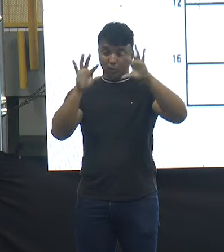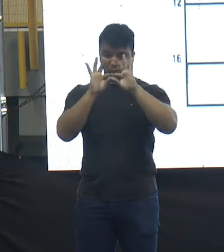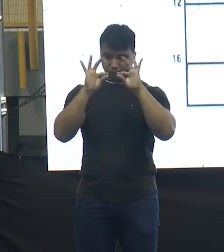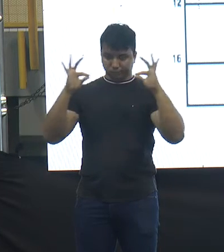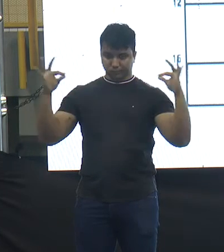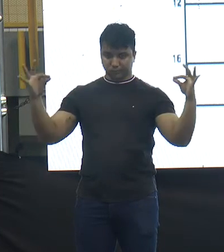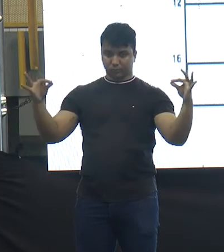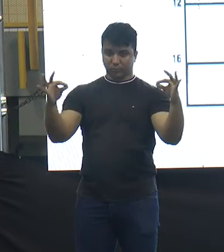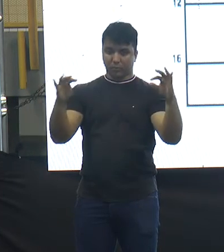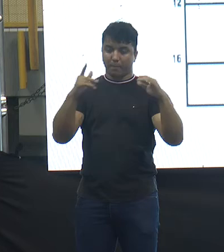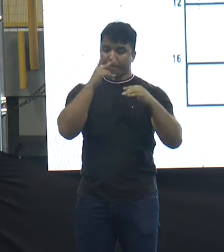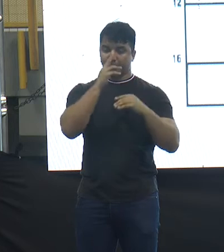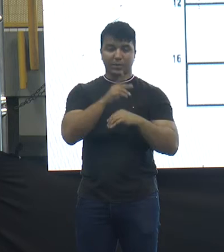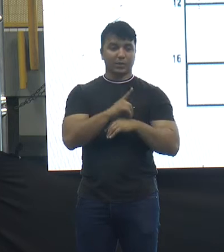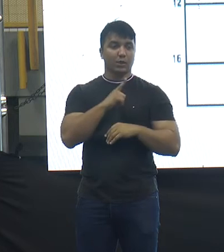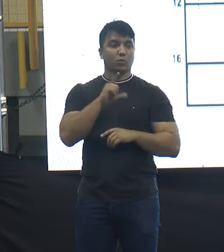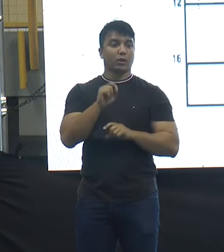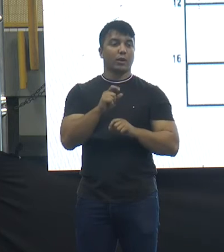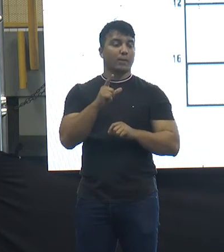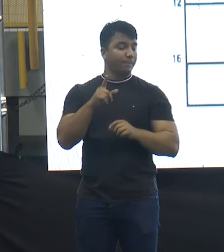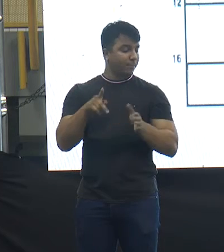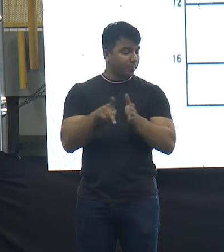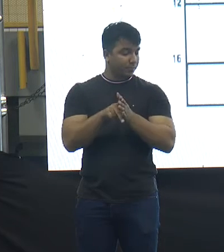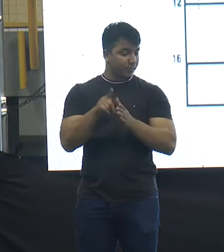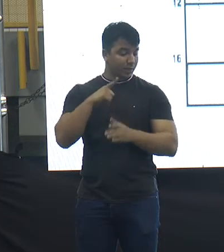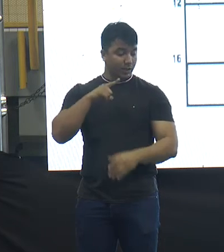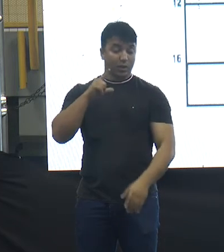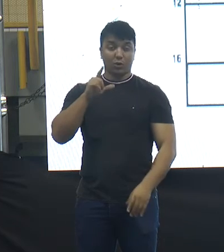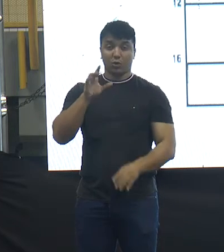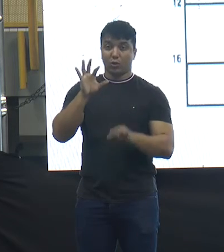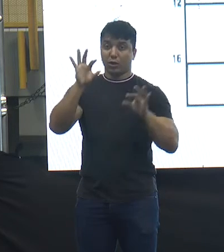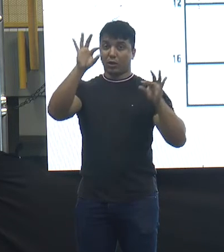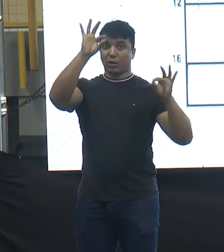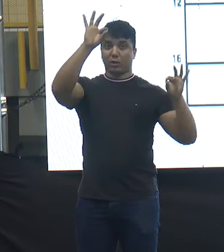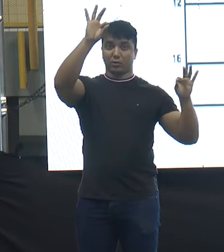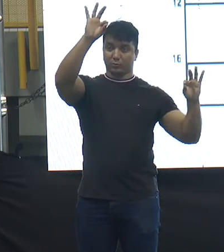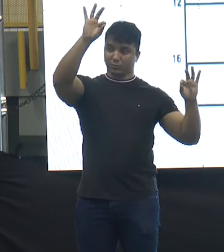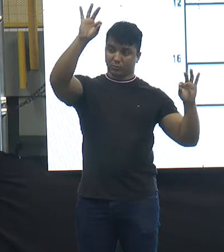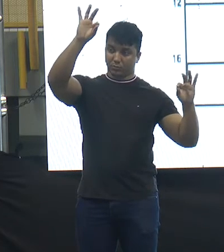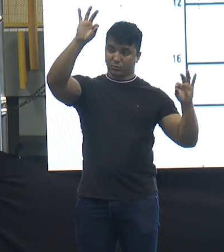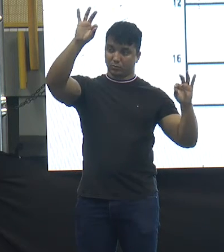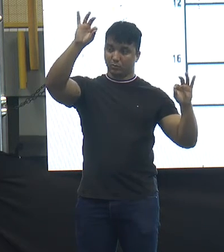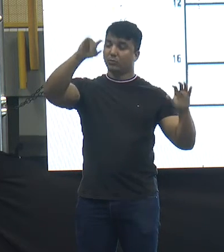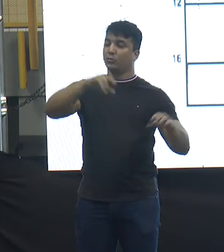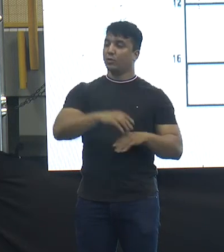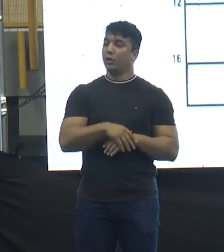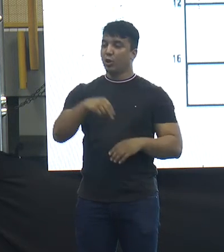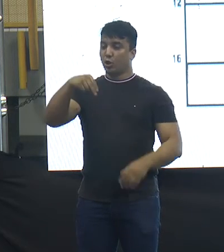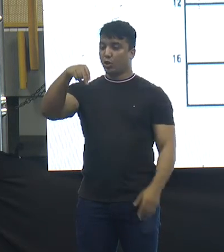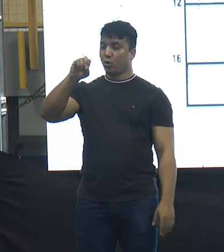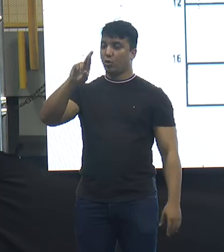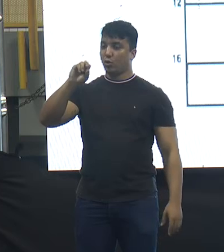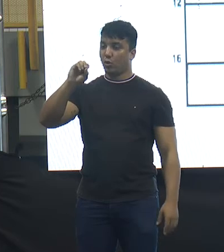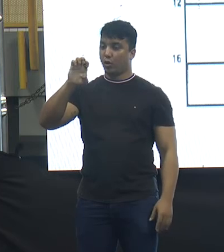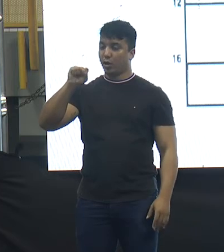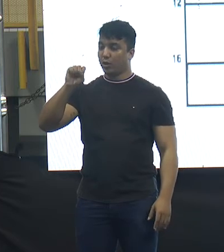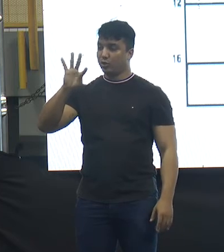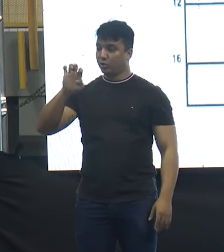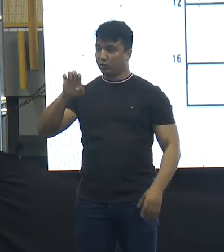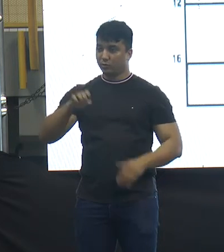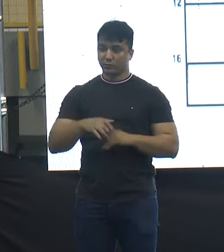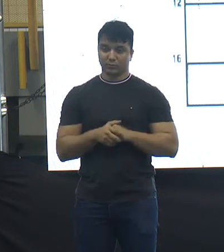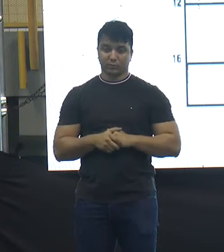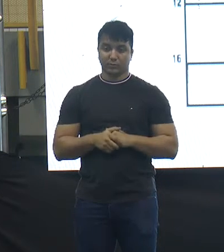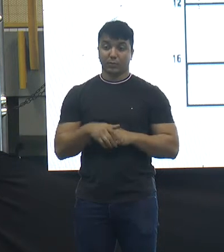se você fizer uma cruzinha em cima do Recife, Fortaleza vai estar entre o norte e o oeste, ou seja, no noroeste. Então,